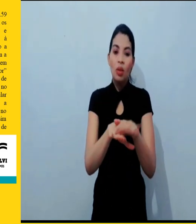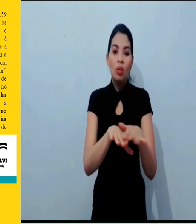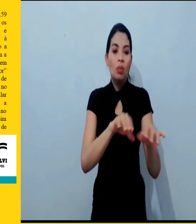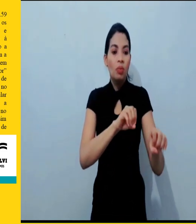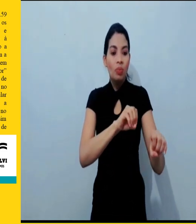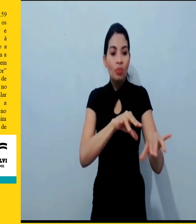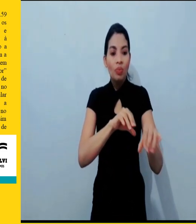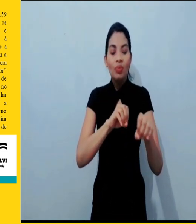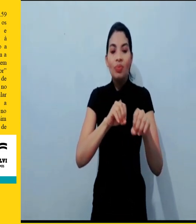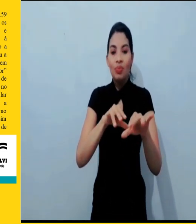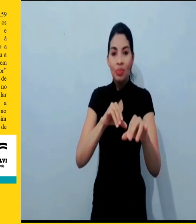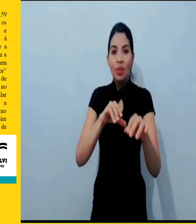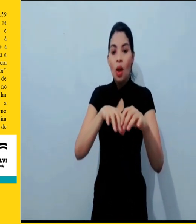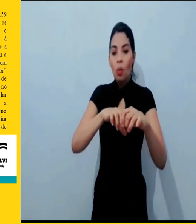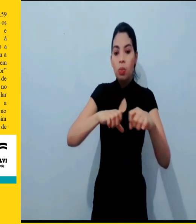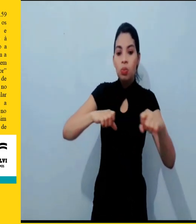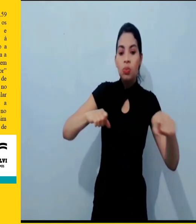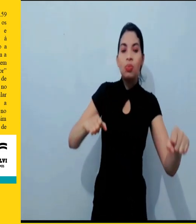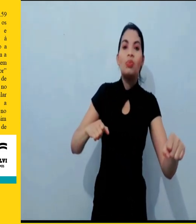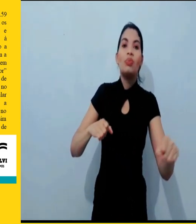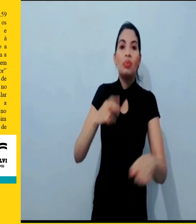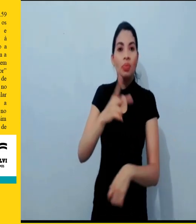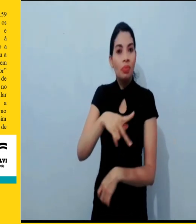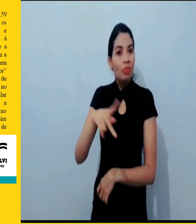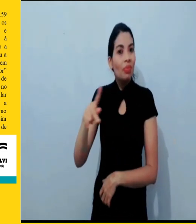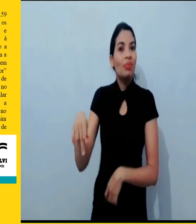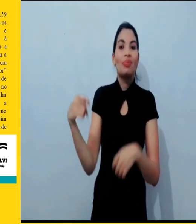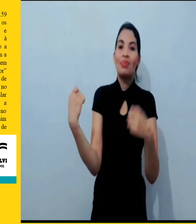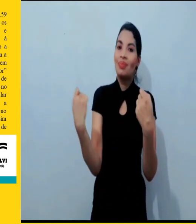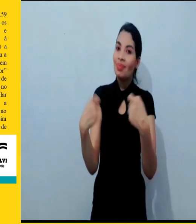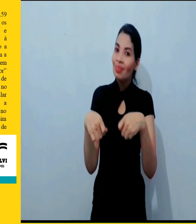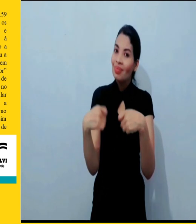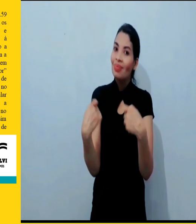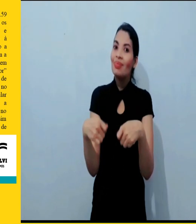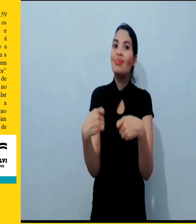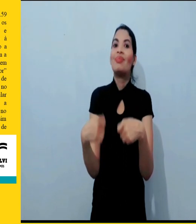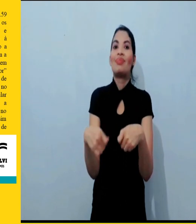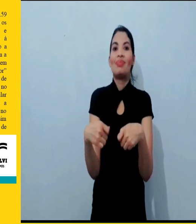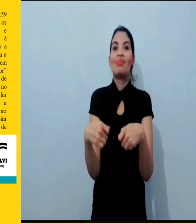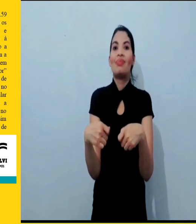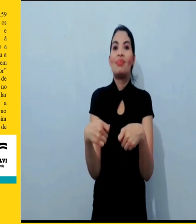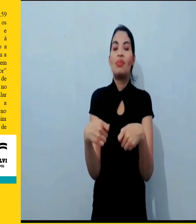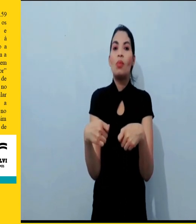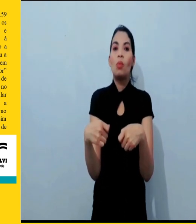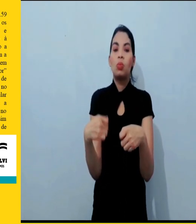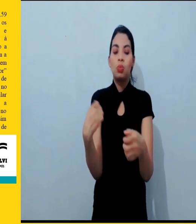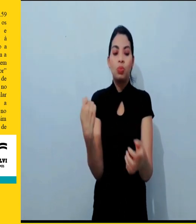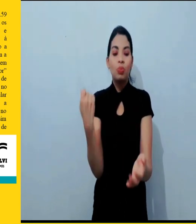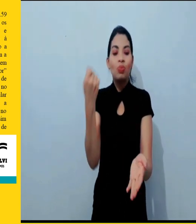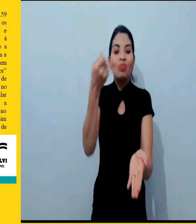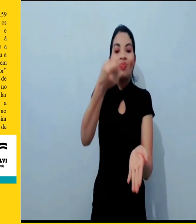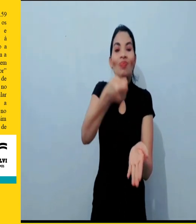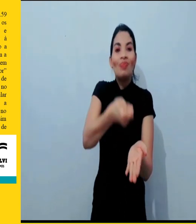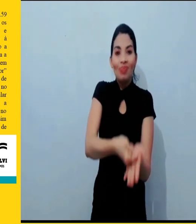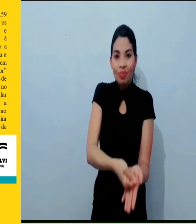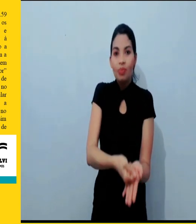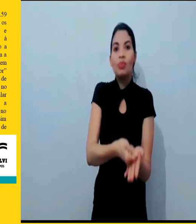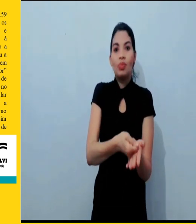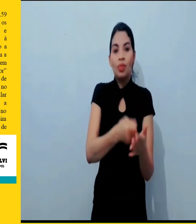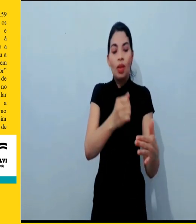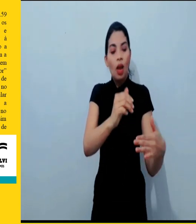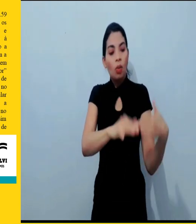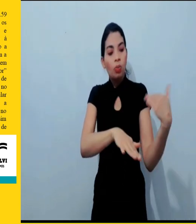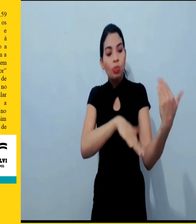inclusão e principalmente em relação à formação docente, garantindo a formação